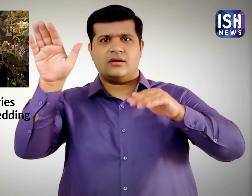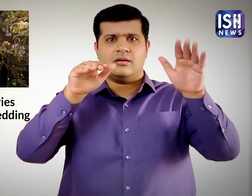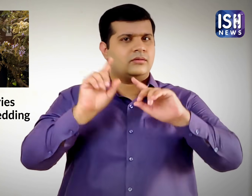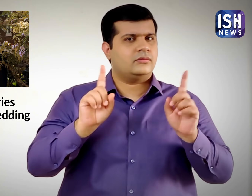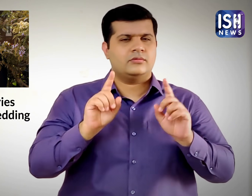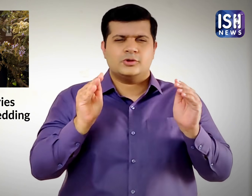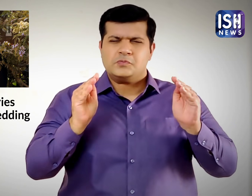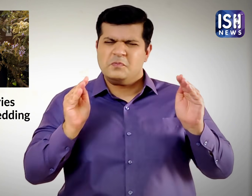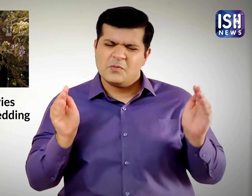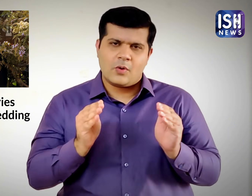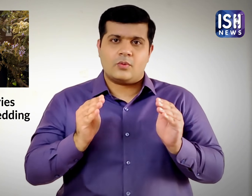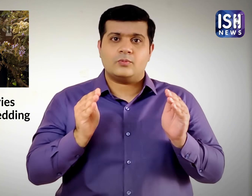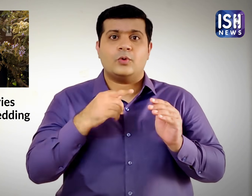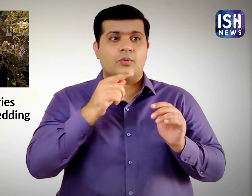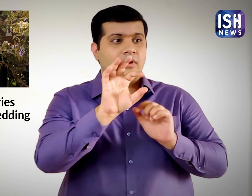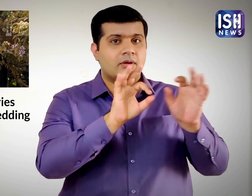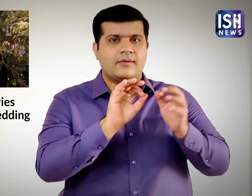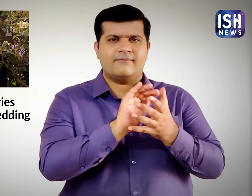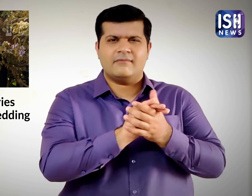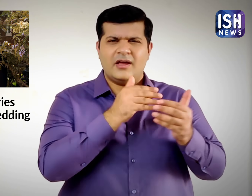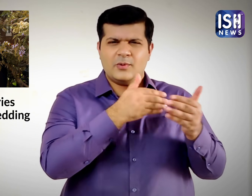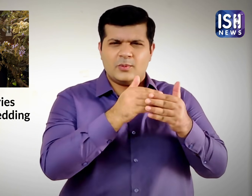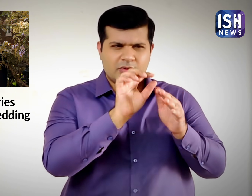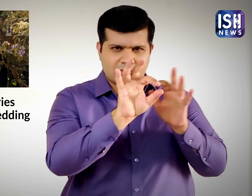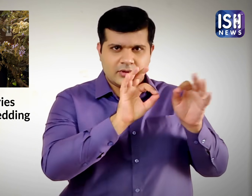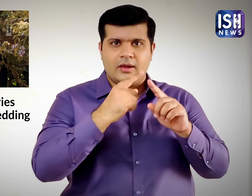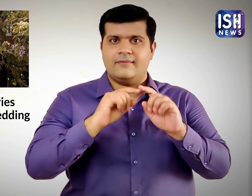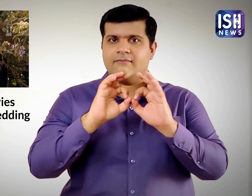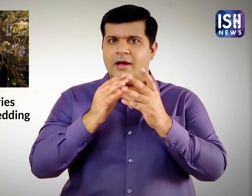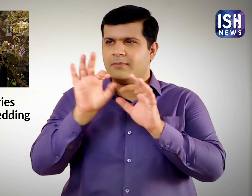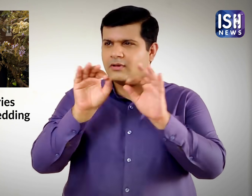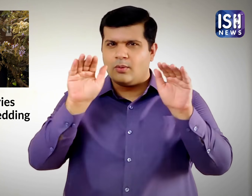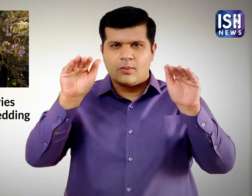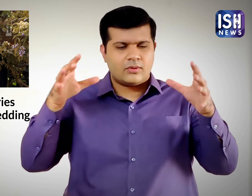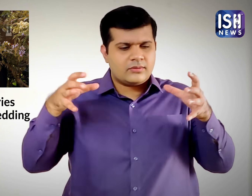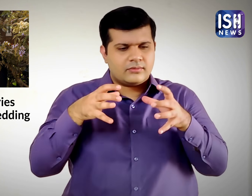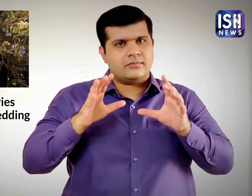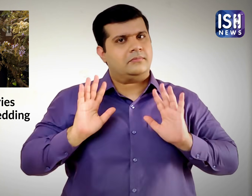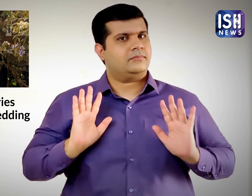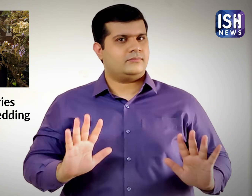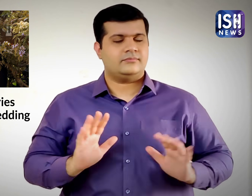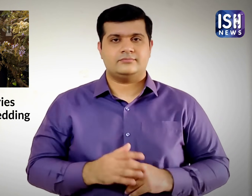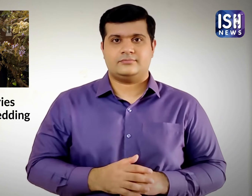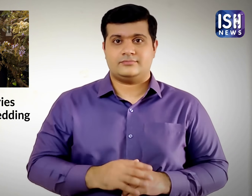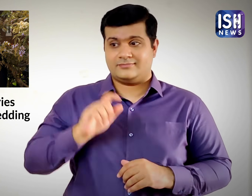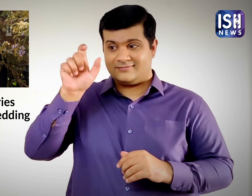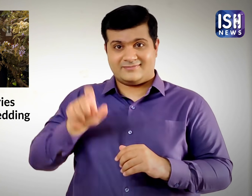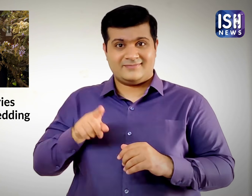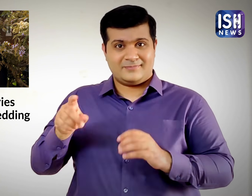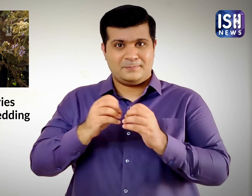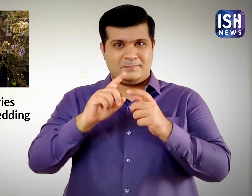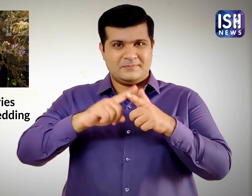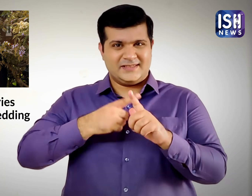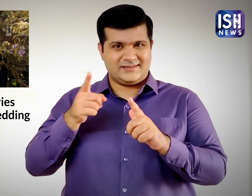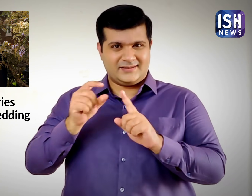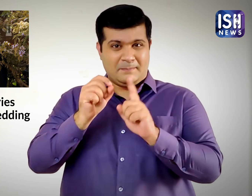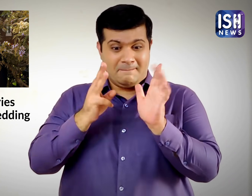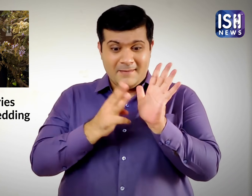हुई। केवल करीबी दोस्तों और परिवार को ही आमंतृत किया गया था। Johnson लगबग 200